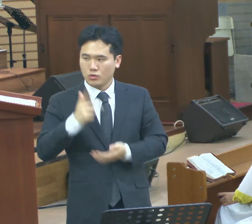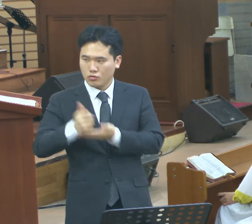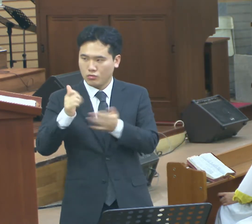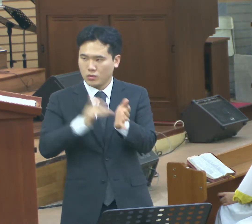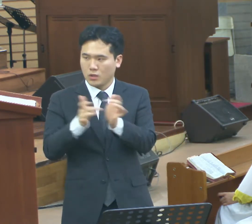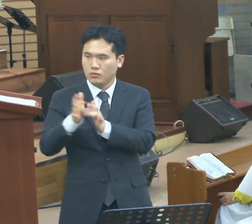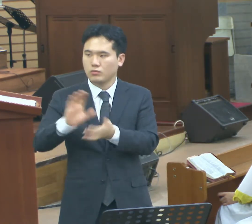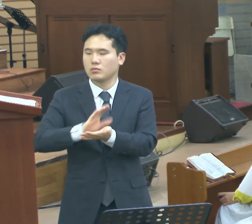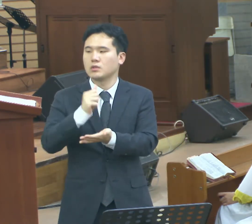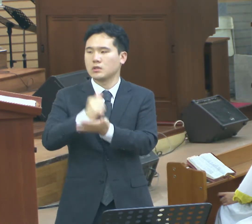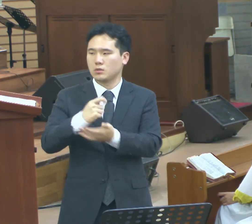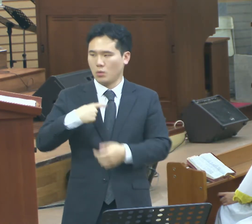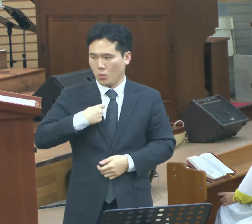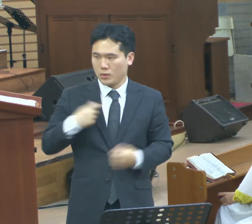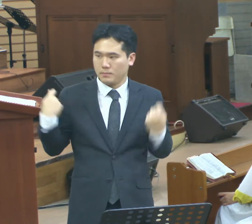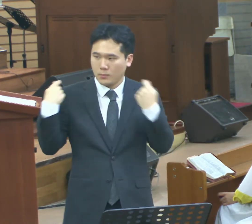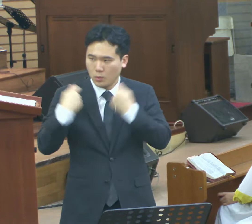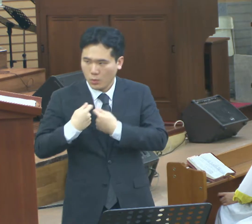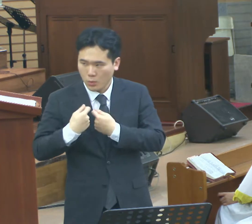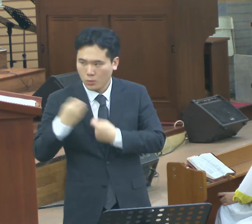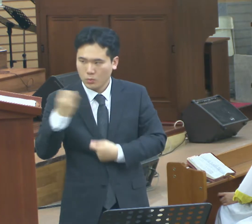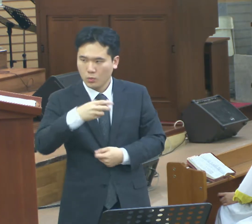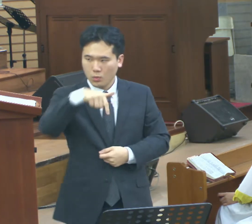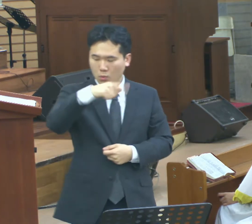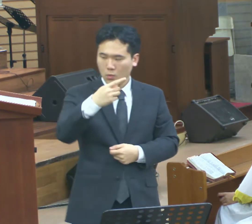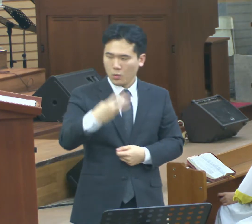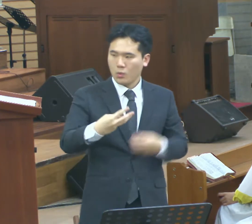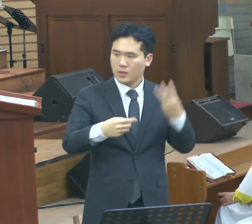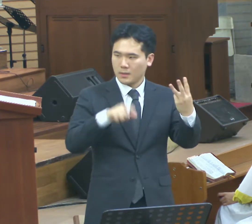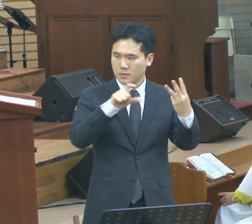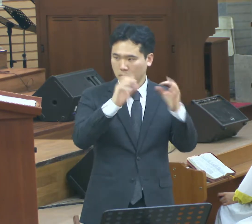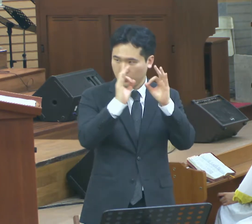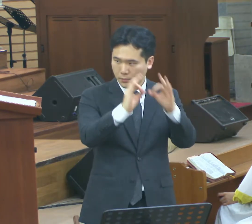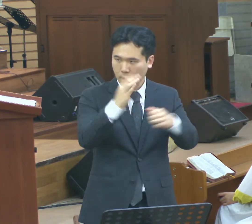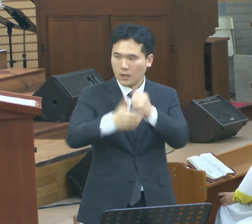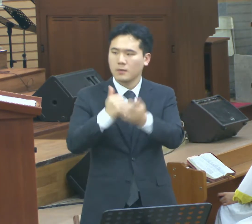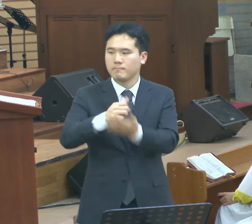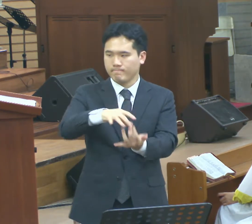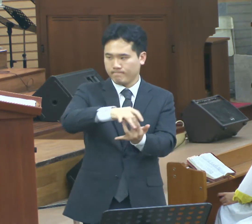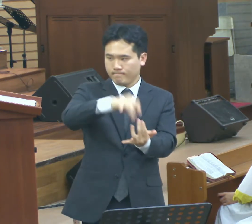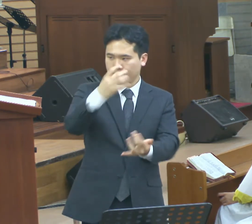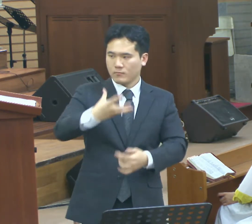골로새서에 가면 하나님이 택하사 거룩하고 사랑받는 자처럼, 따라합시다, 긍휼과